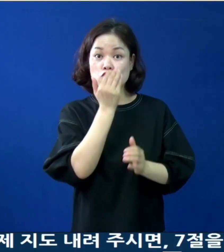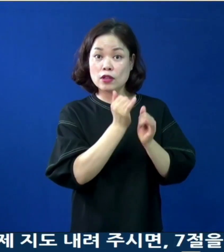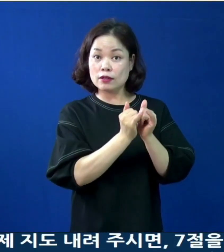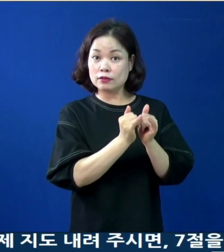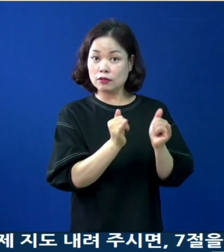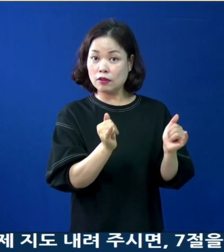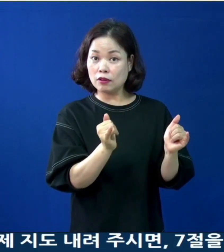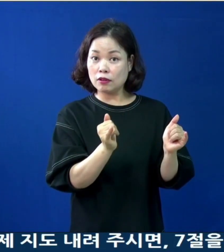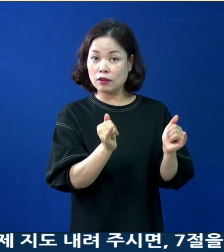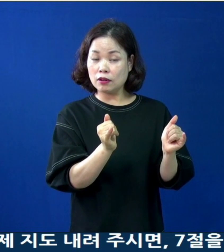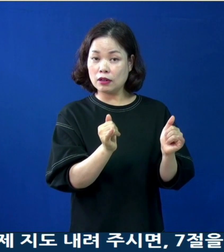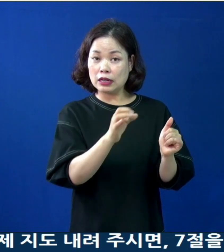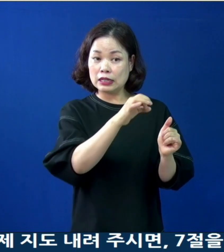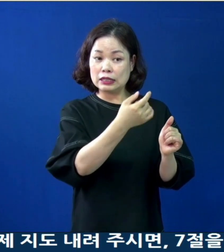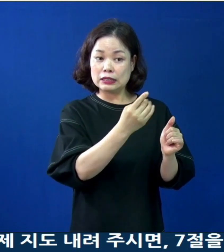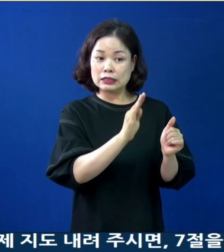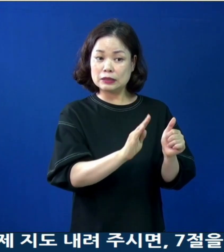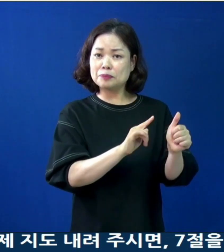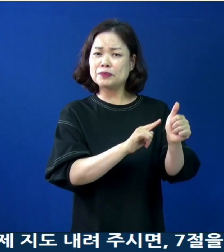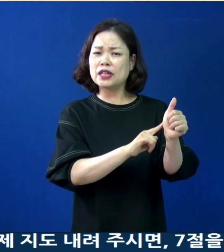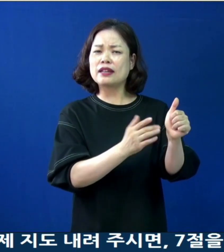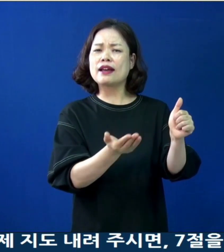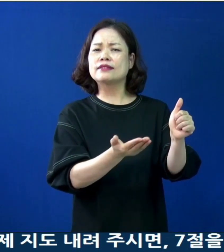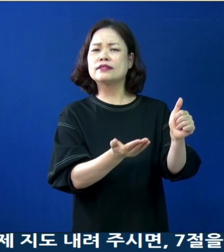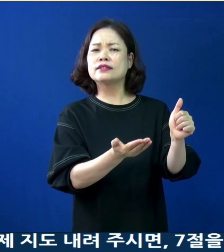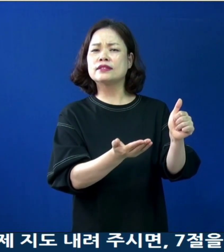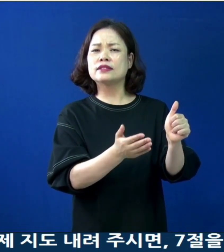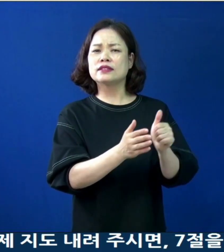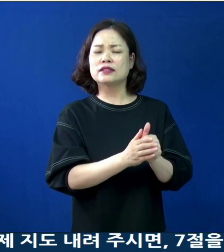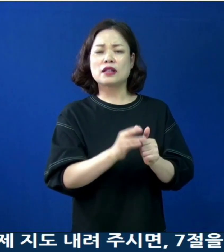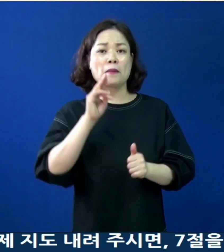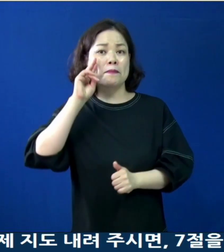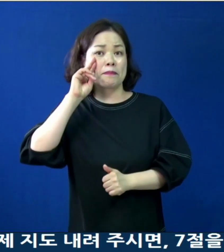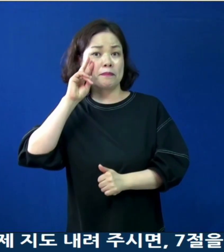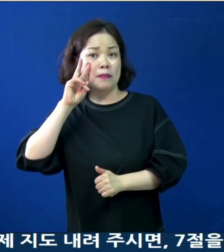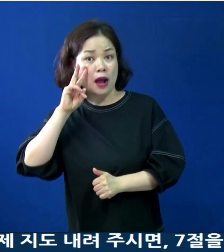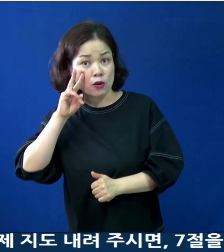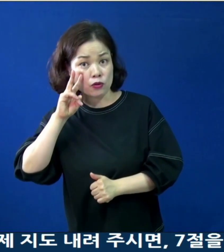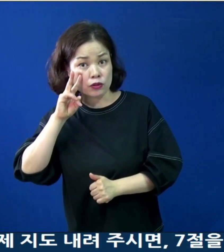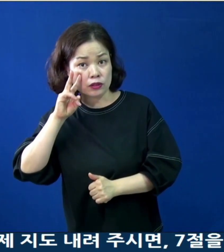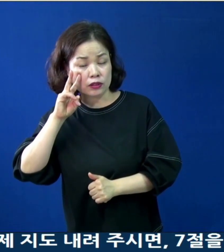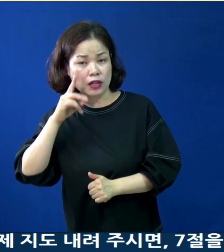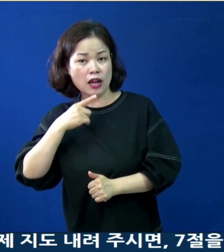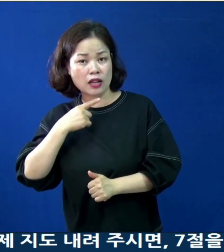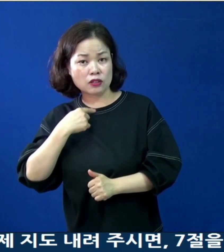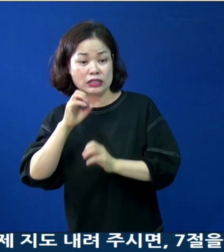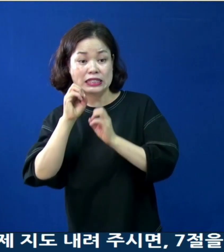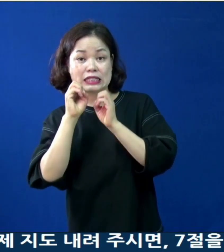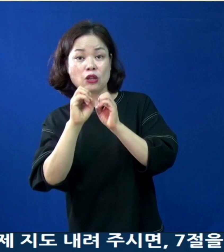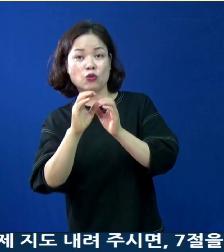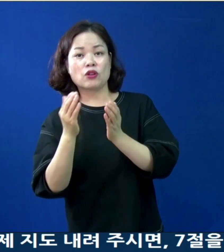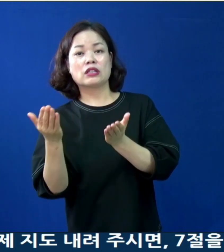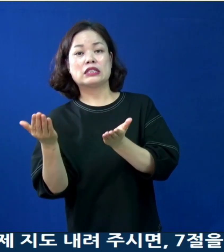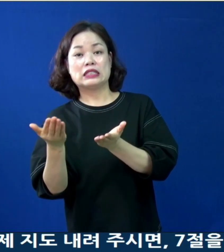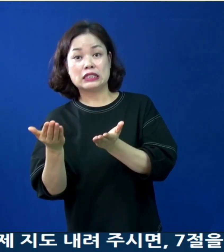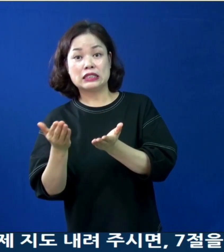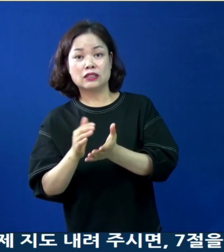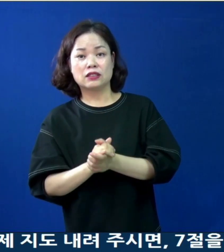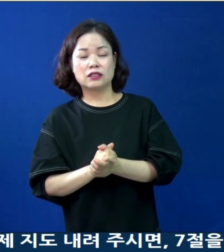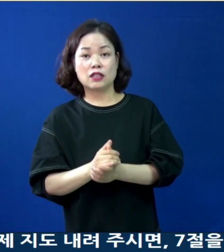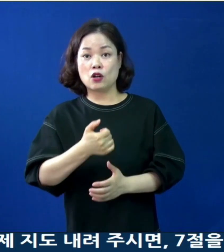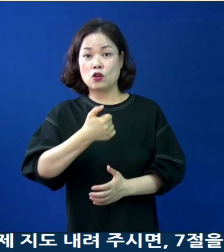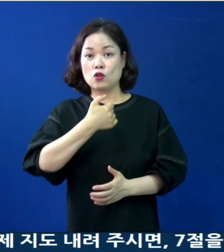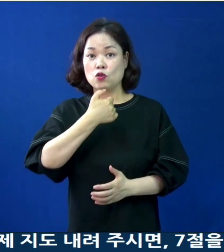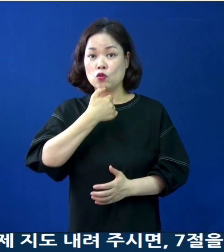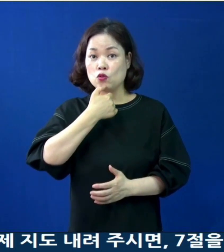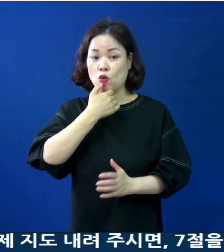유대인들과 읍장이 한 일은 뭐냐면 바울과 그가 하고 있는 선교를